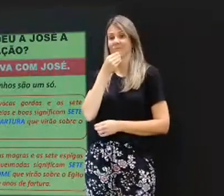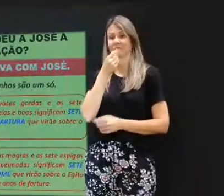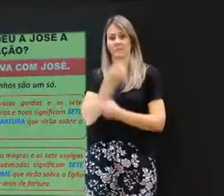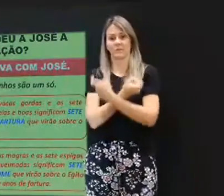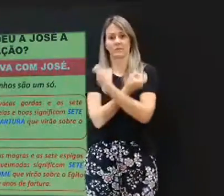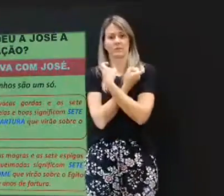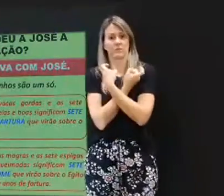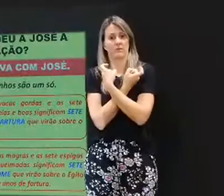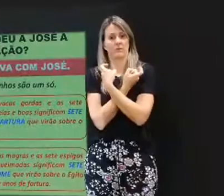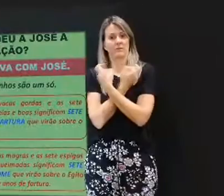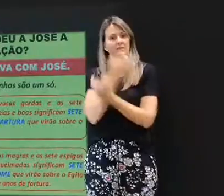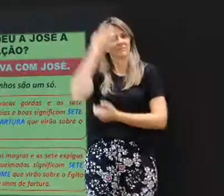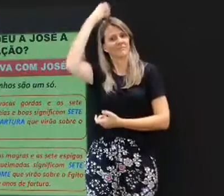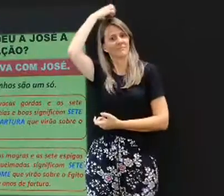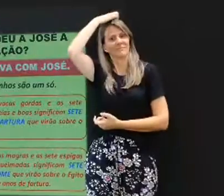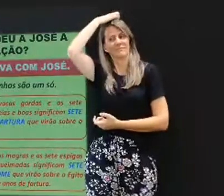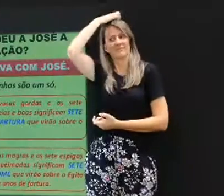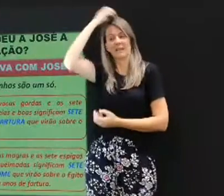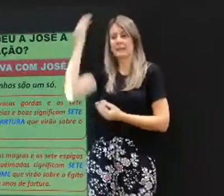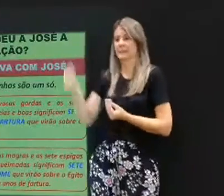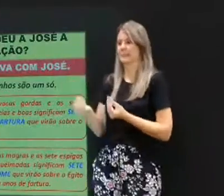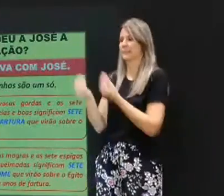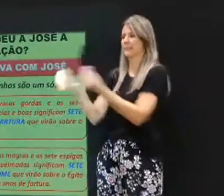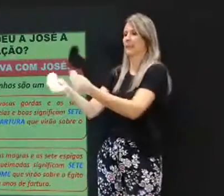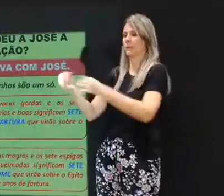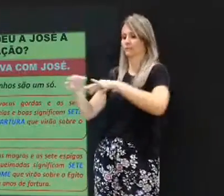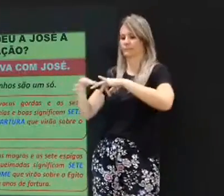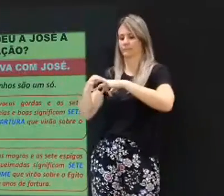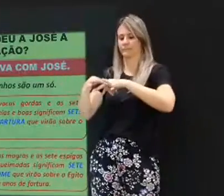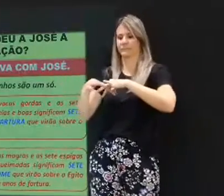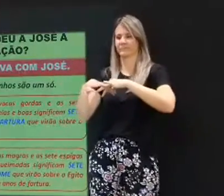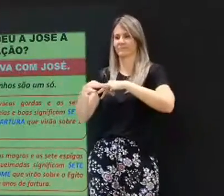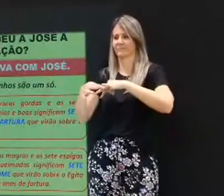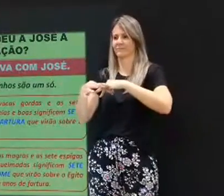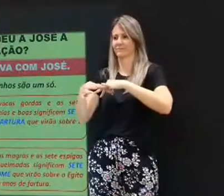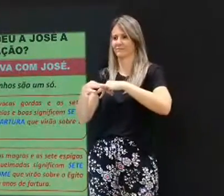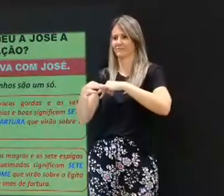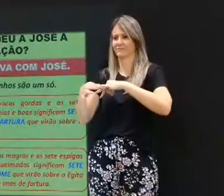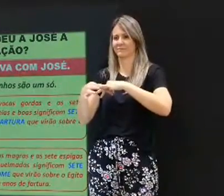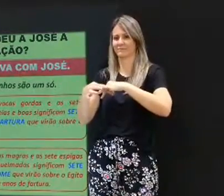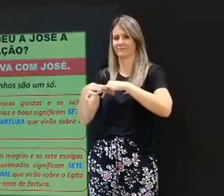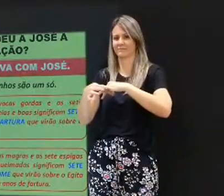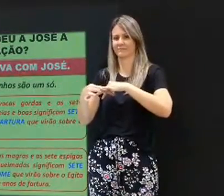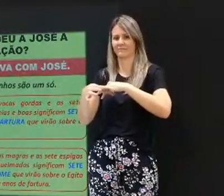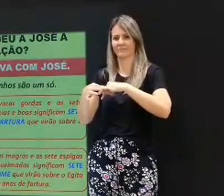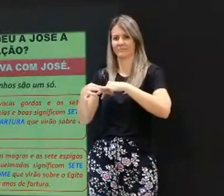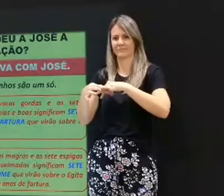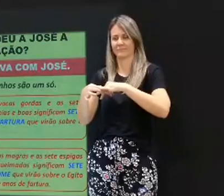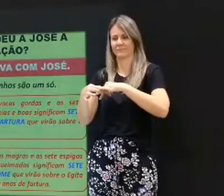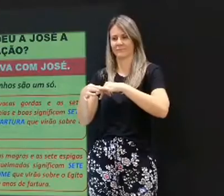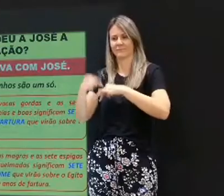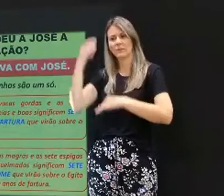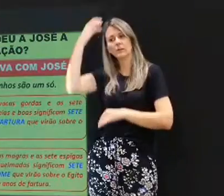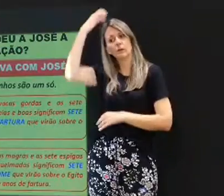Então, o faraó, ele entendeu, ele sentiu que era verdade, ele entendeu que os sonhos tinham o